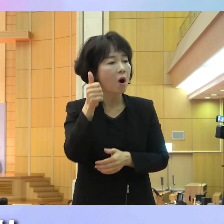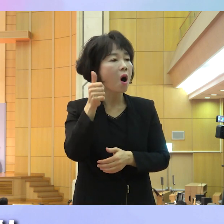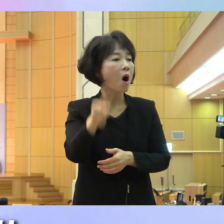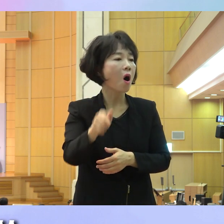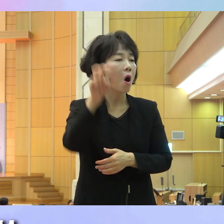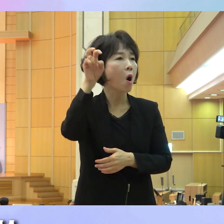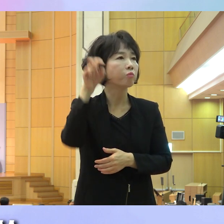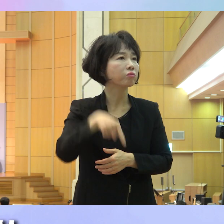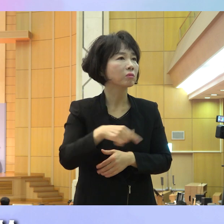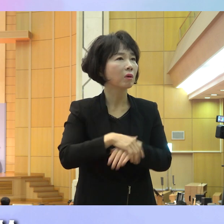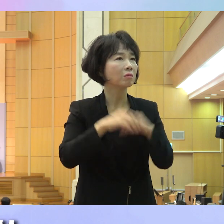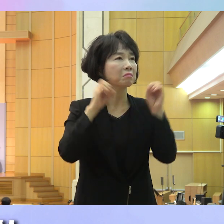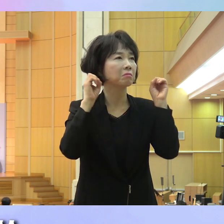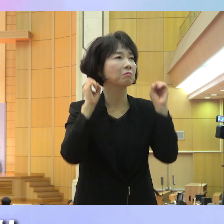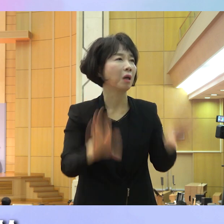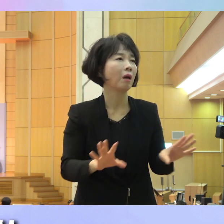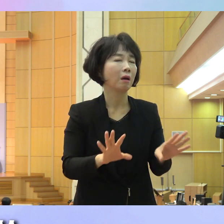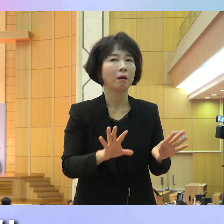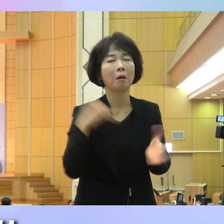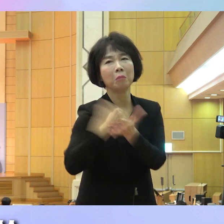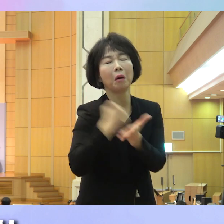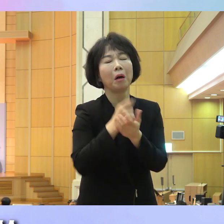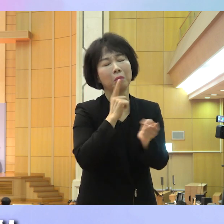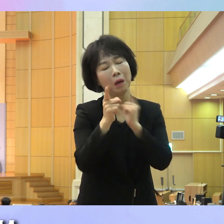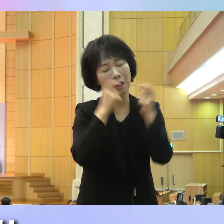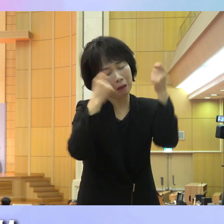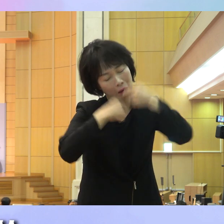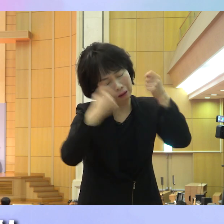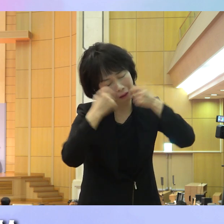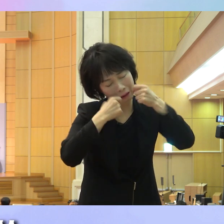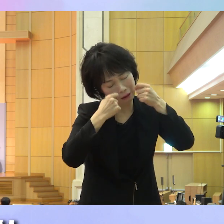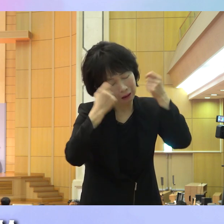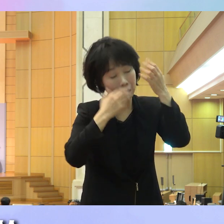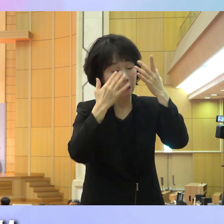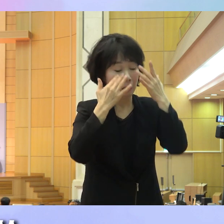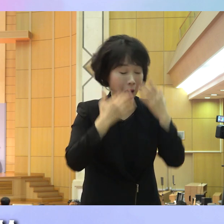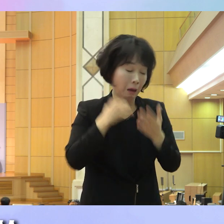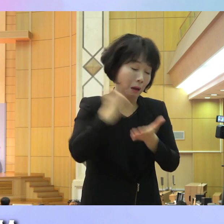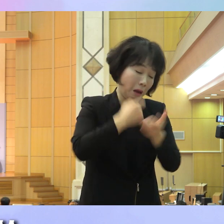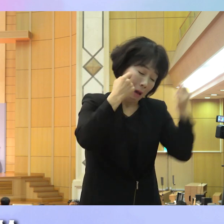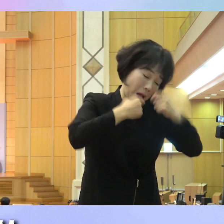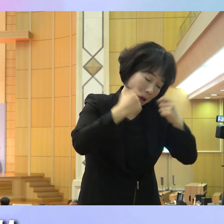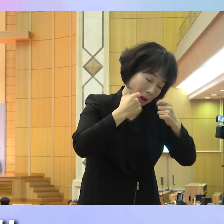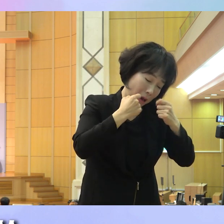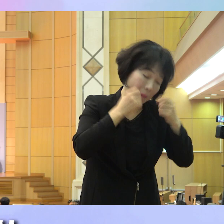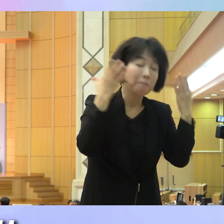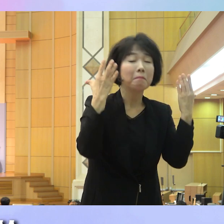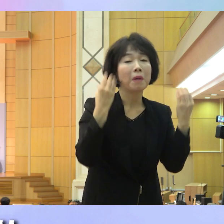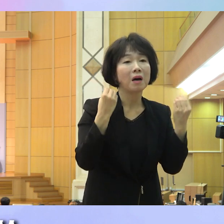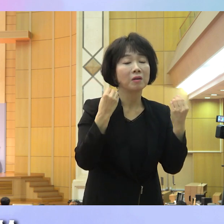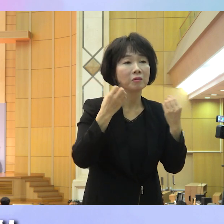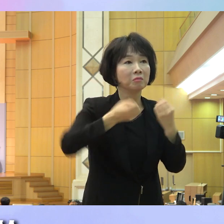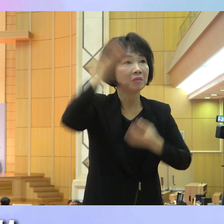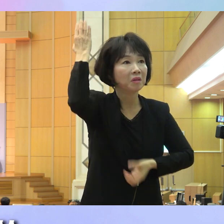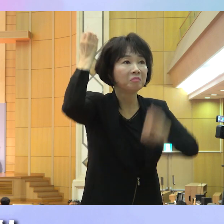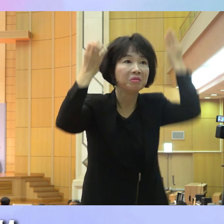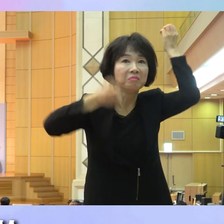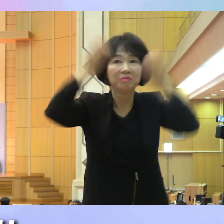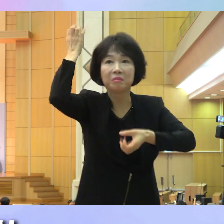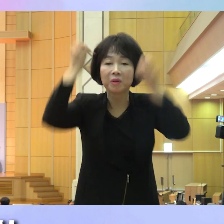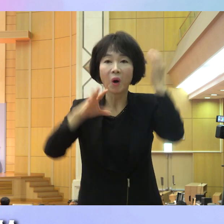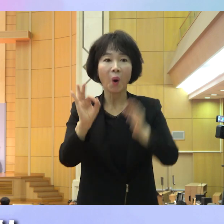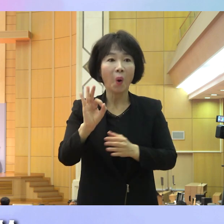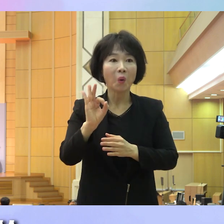말하고 헛되다고 말하고 눈물을 흘리고, 그리고 돌았으면 나 몰라, 그리고 또 인생에 먹고